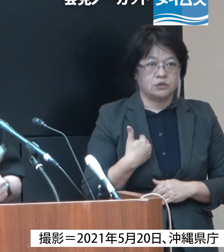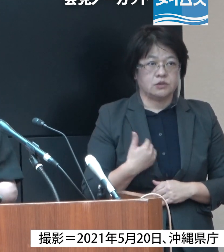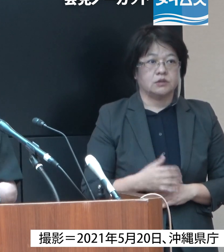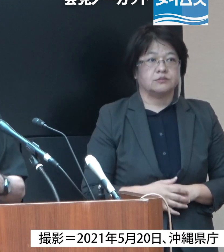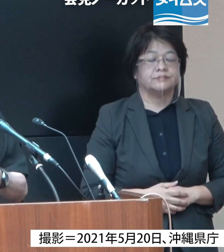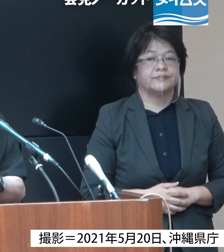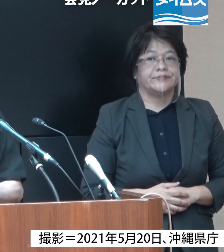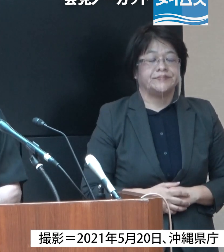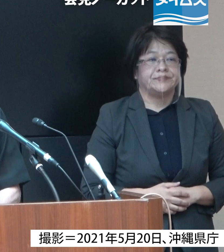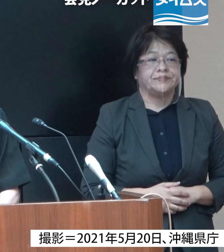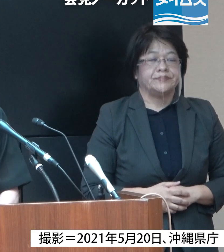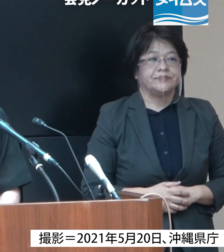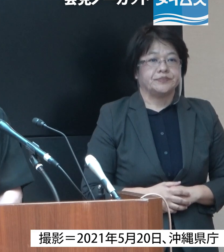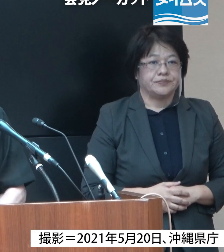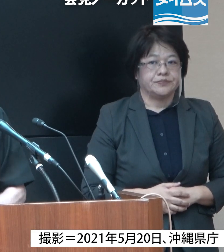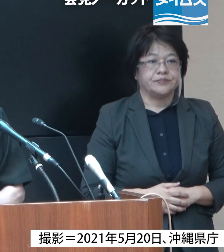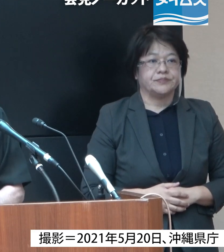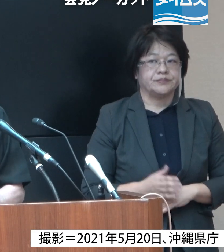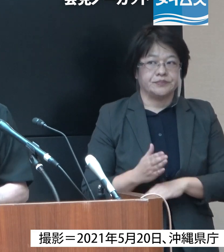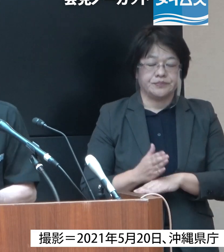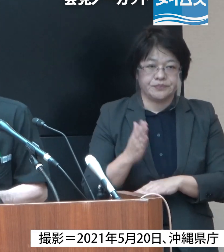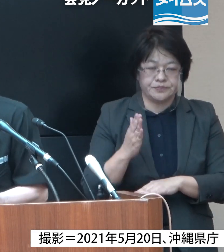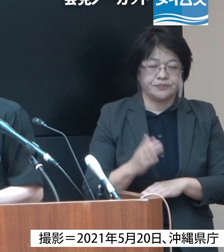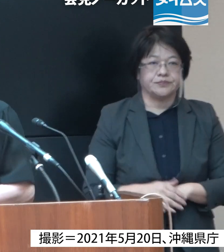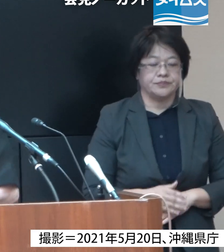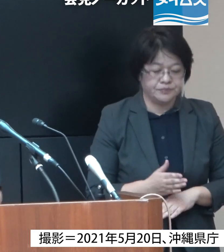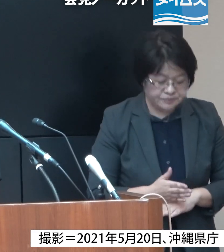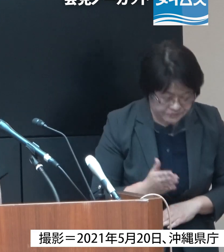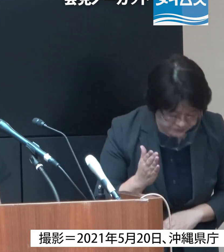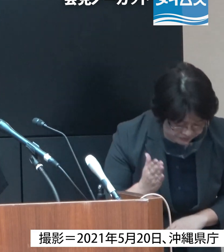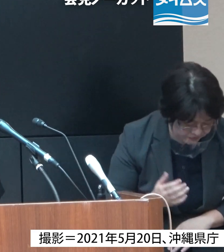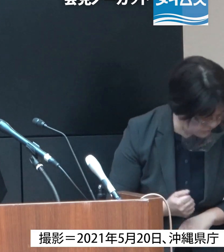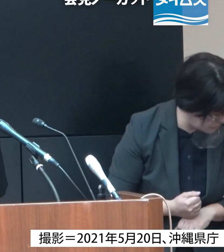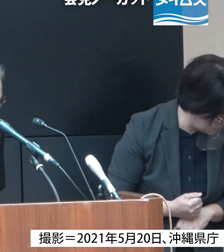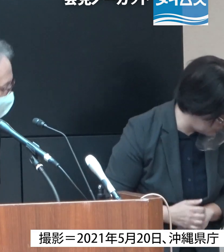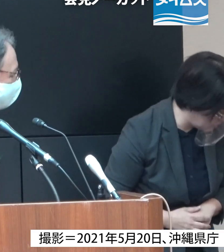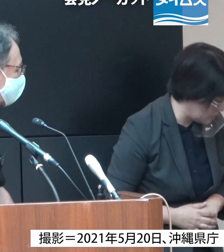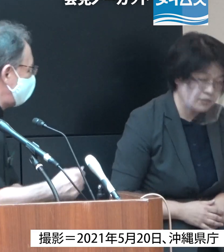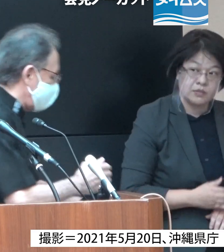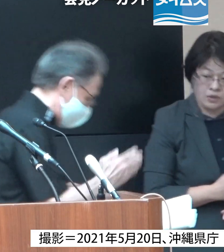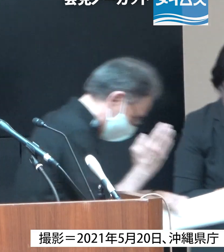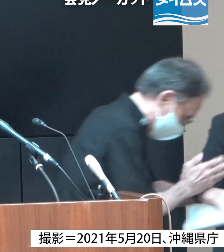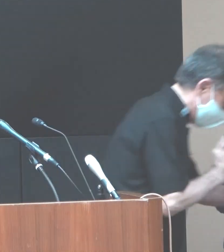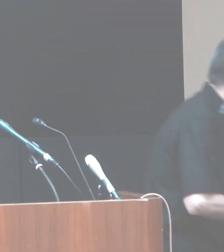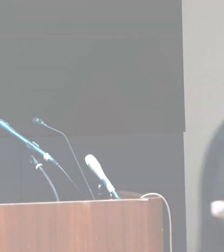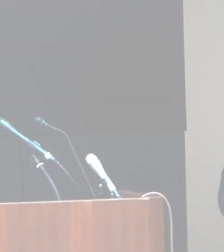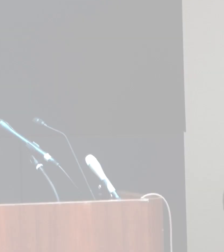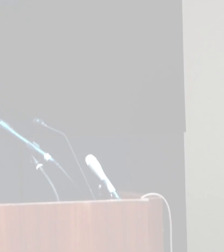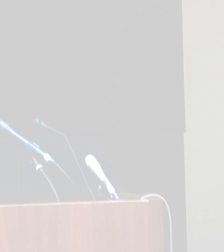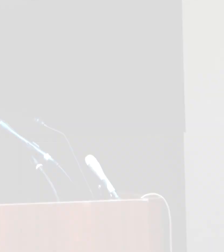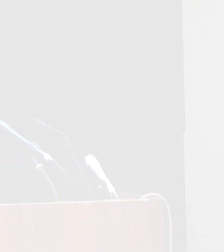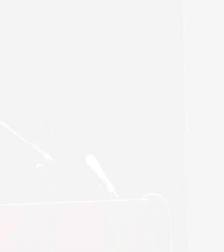よろしいでしょうか。 はい、ありがとうございました。 ありがとうございました。